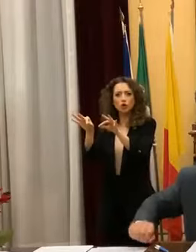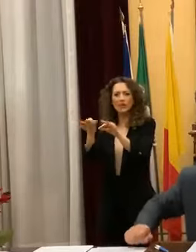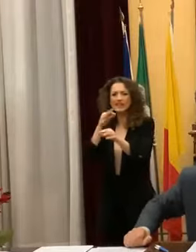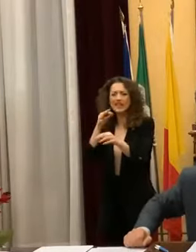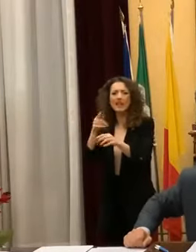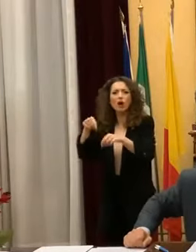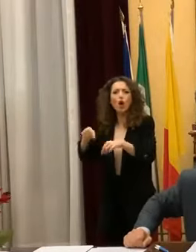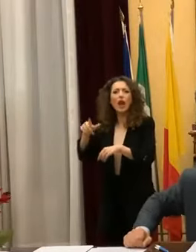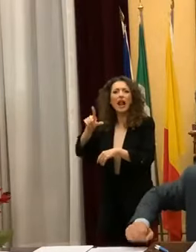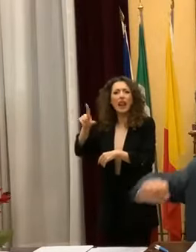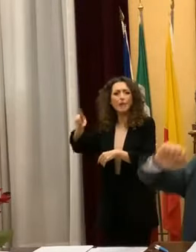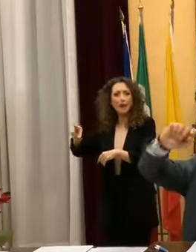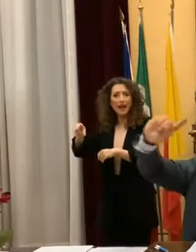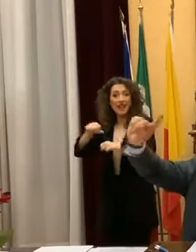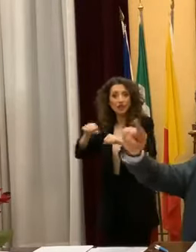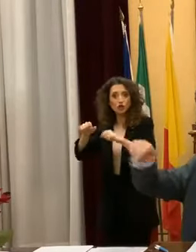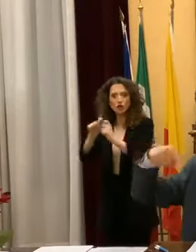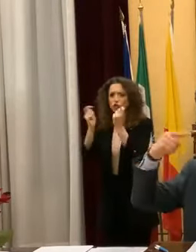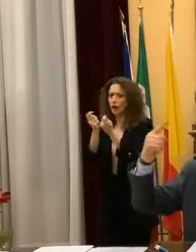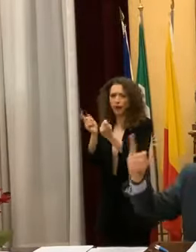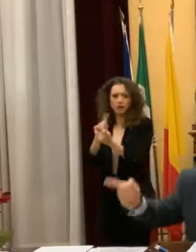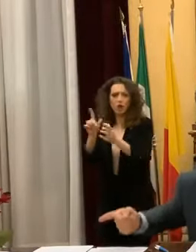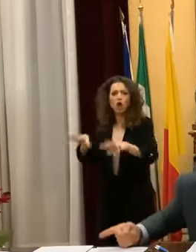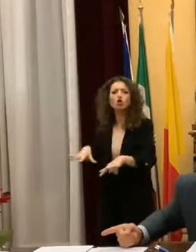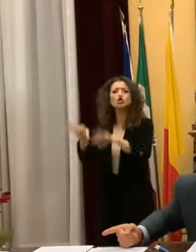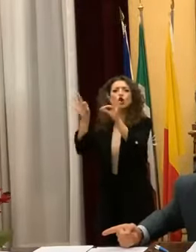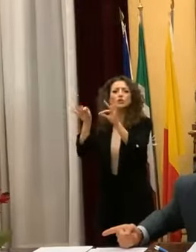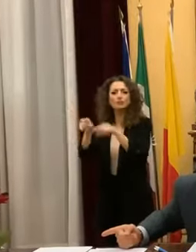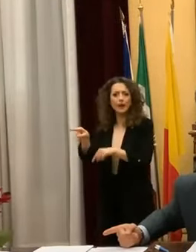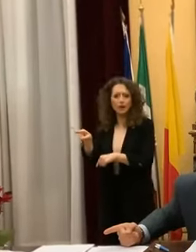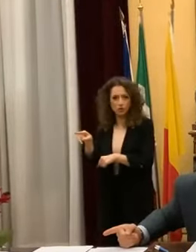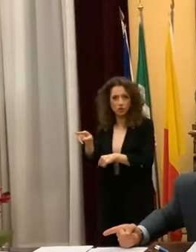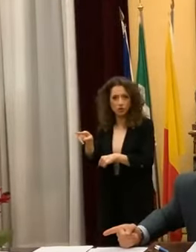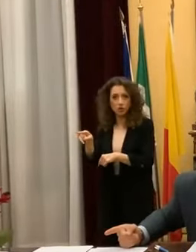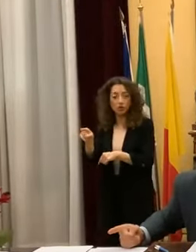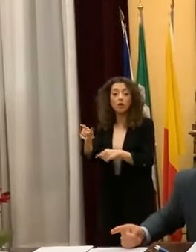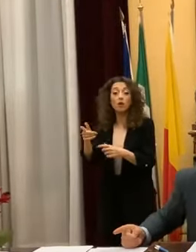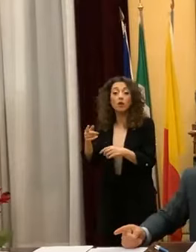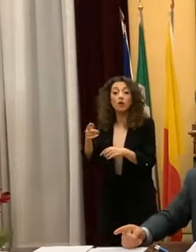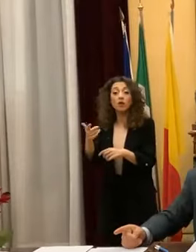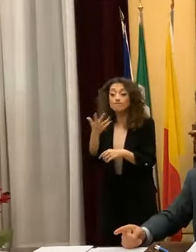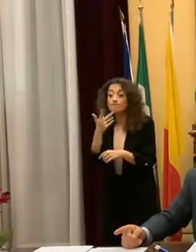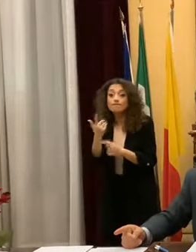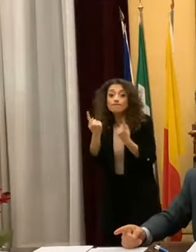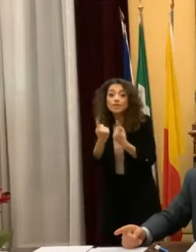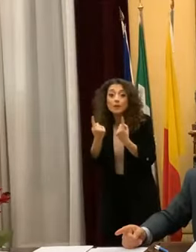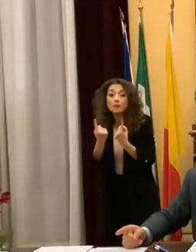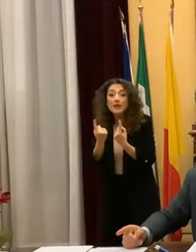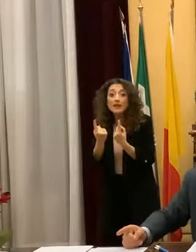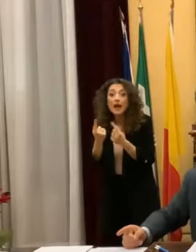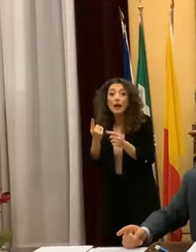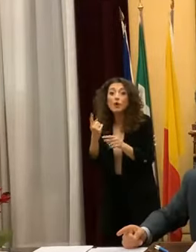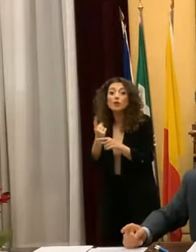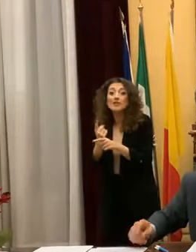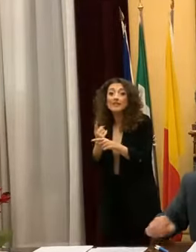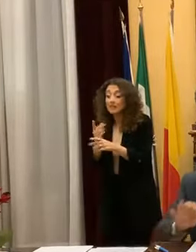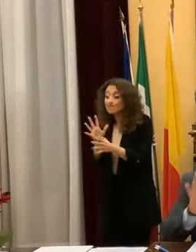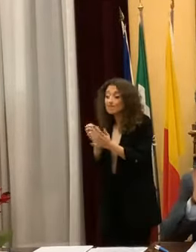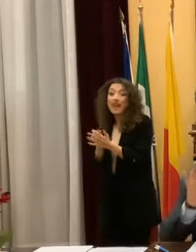generale intanto, nelle more che venga licenziato. E ora, ora ascolterete